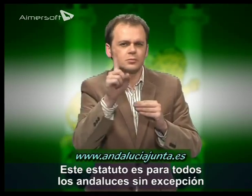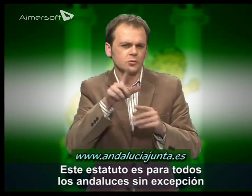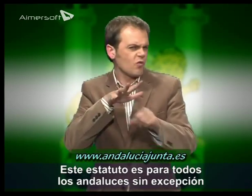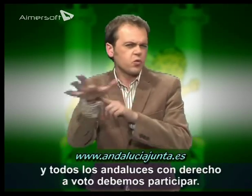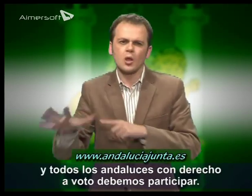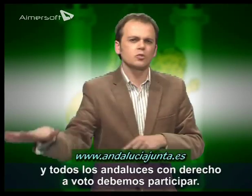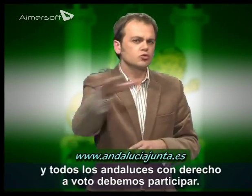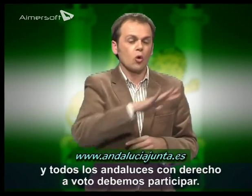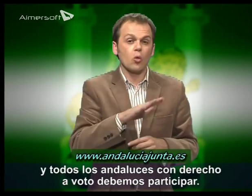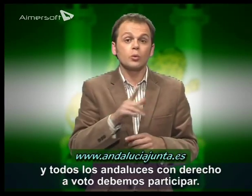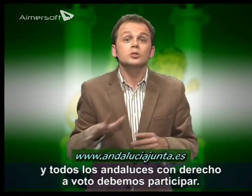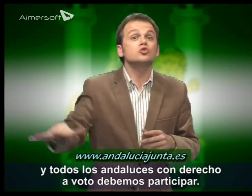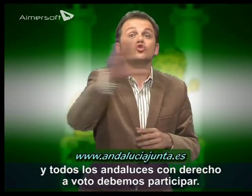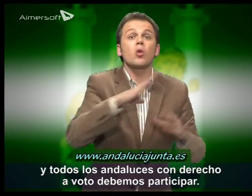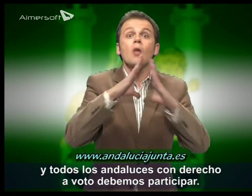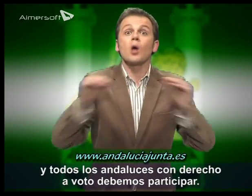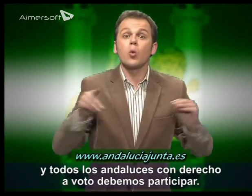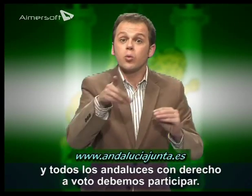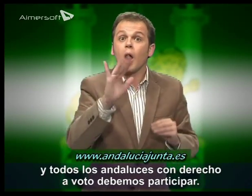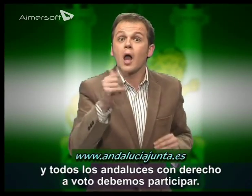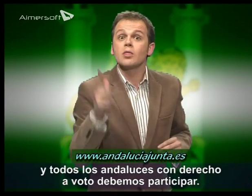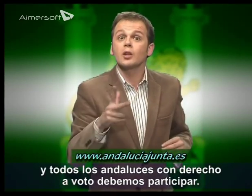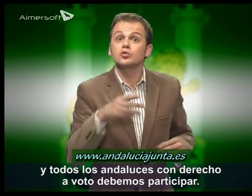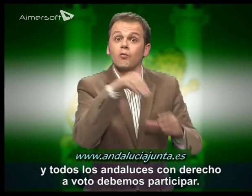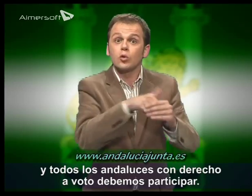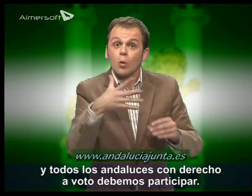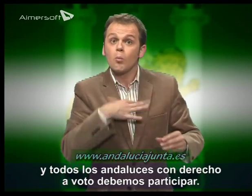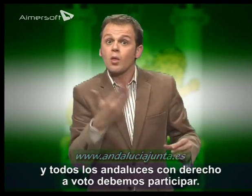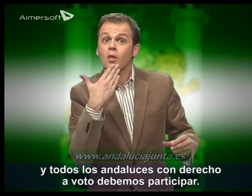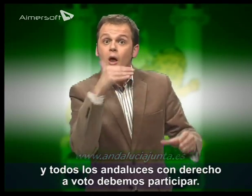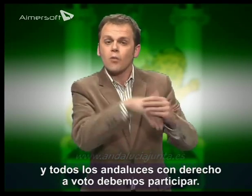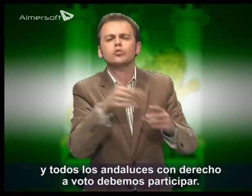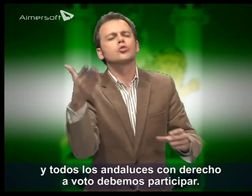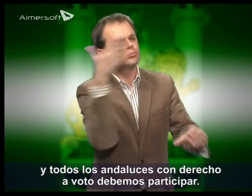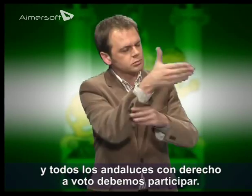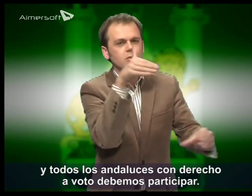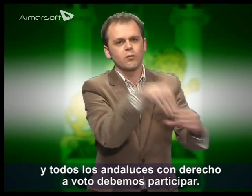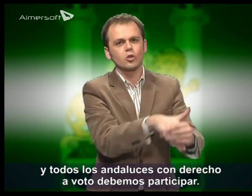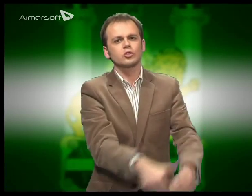sin excepción y todos los andaluces con derecho a voto debemos participar.